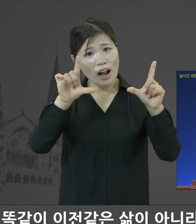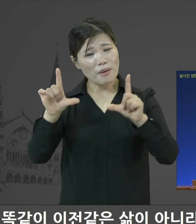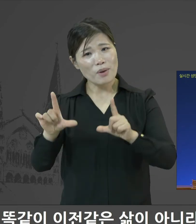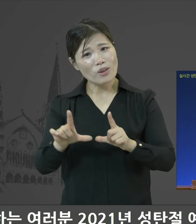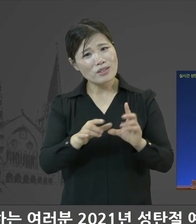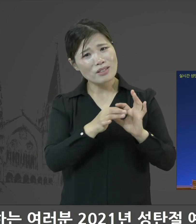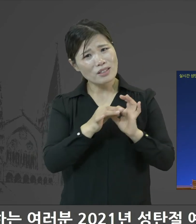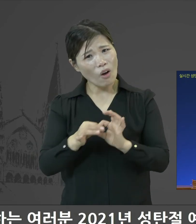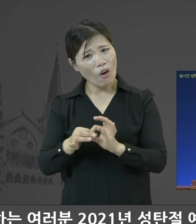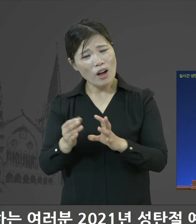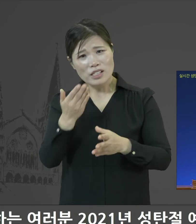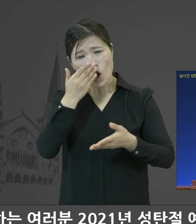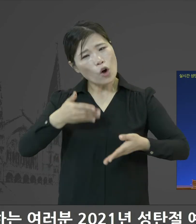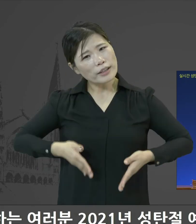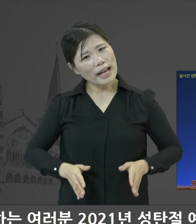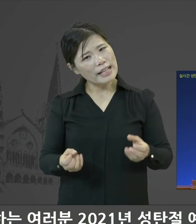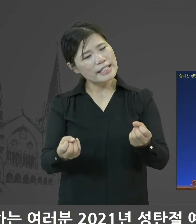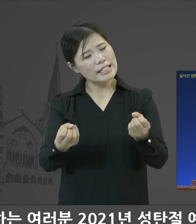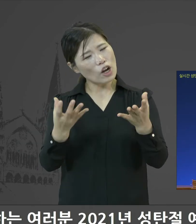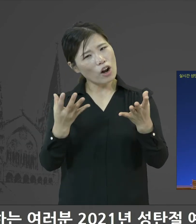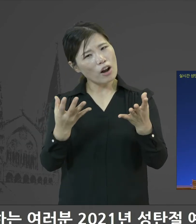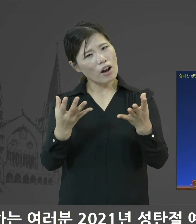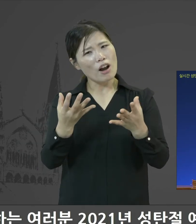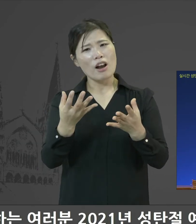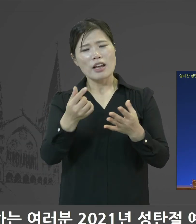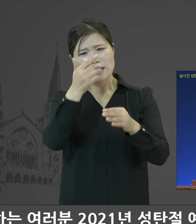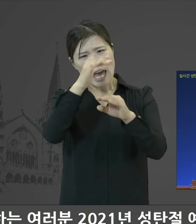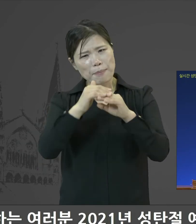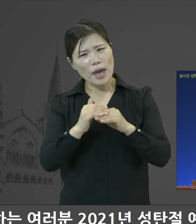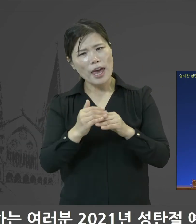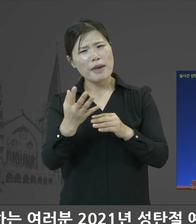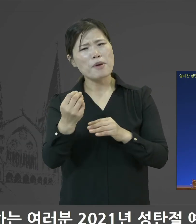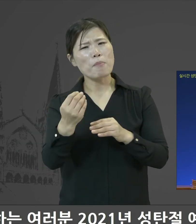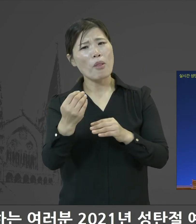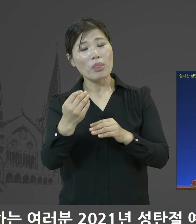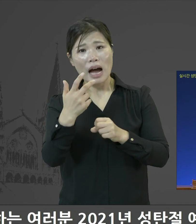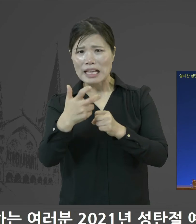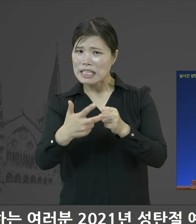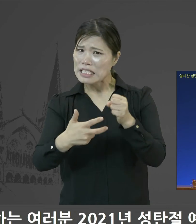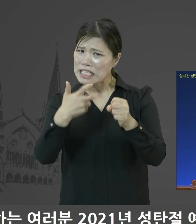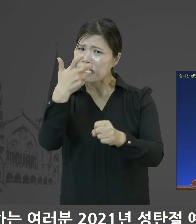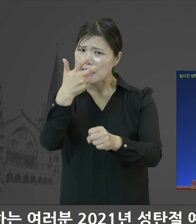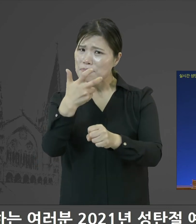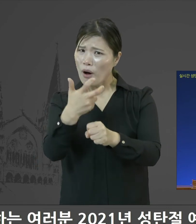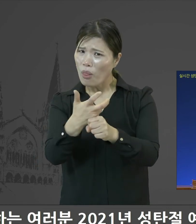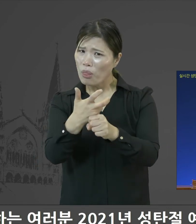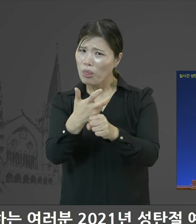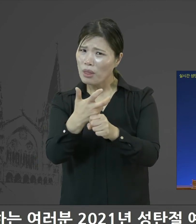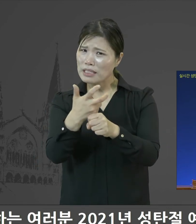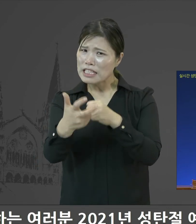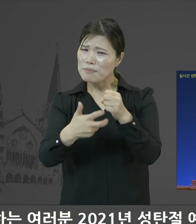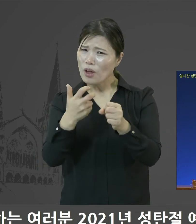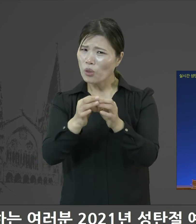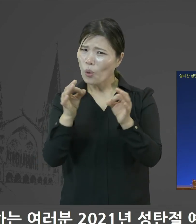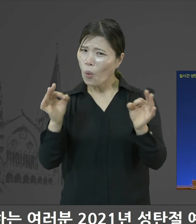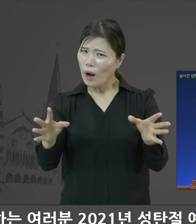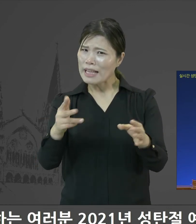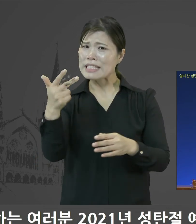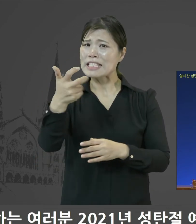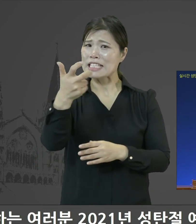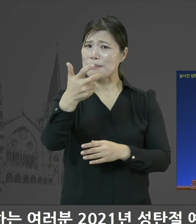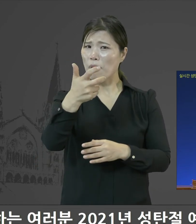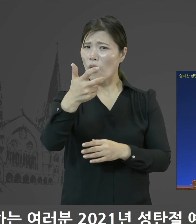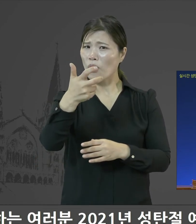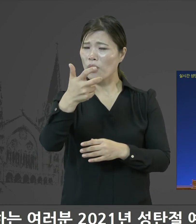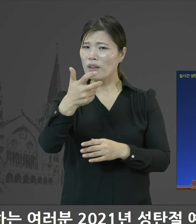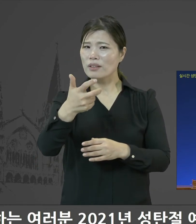수 없습니다. 아마 신앙 연륜이 오래되신 분들은 70회 이상의 성탄 예배를 드리시는 분도 있을